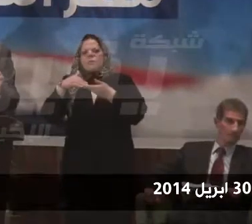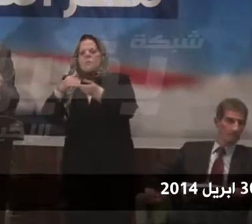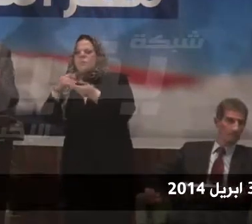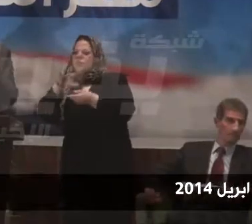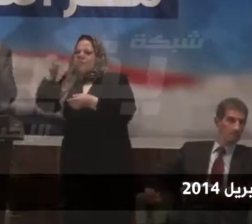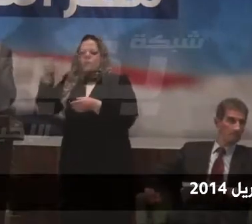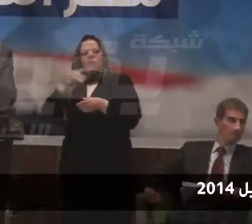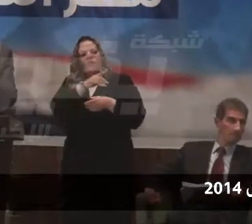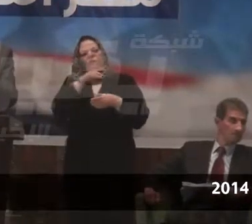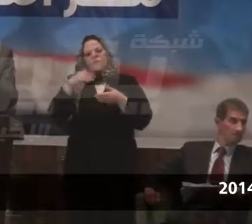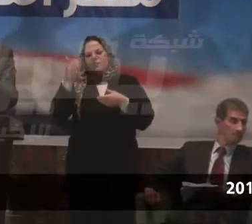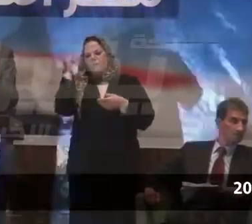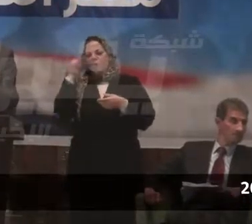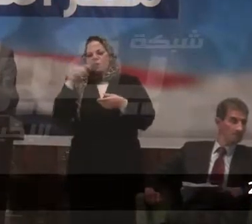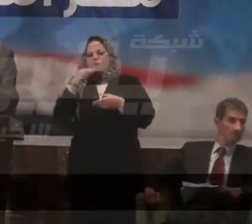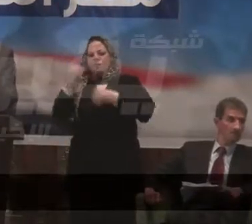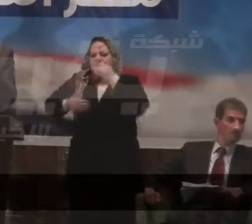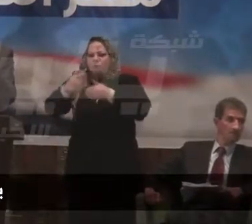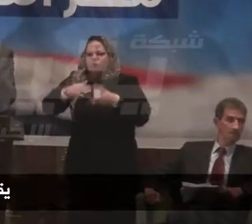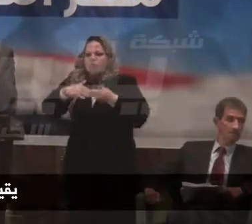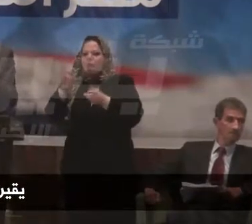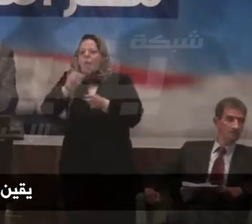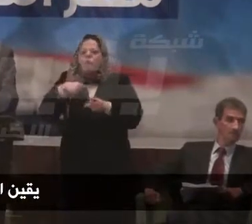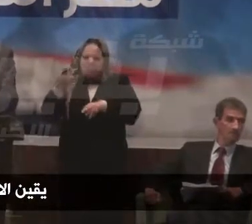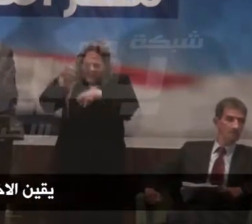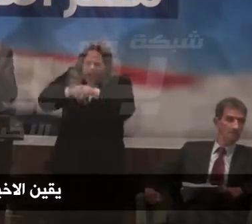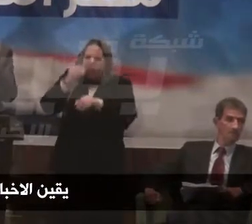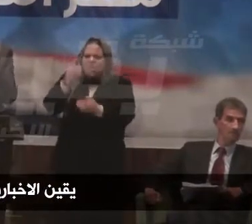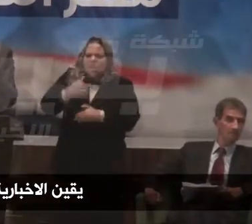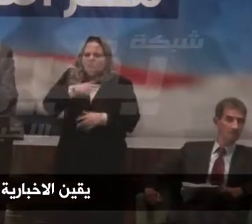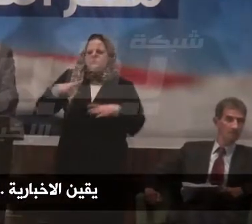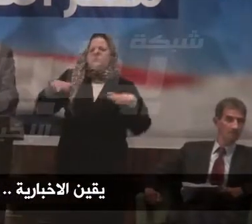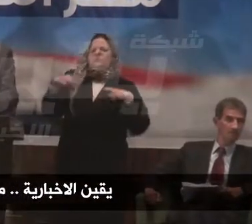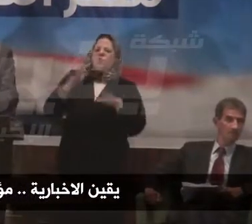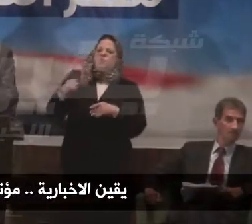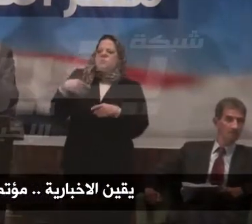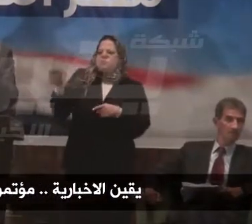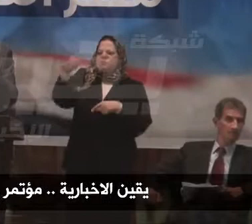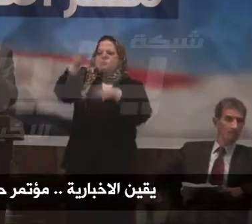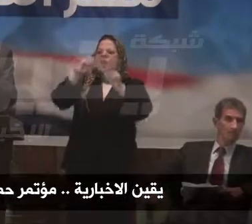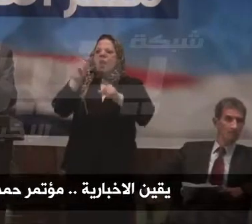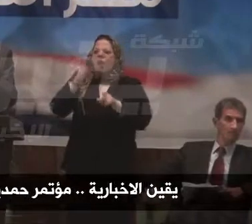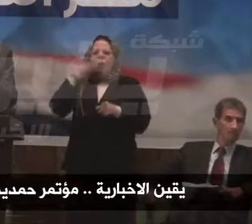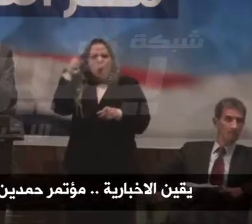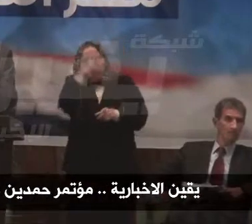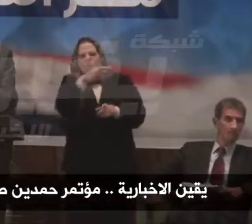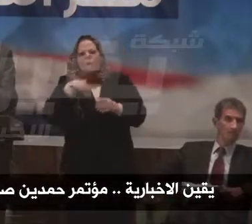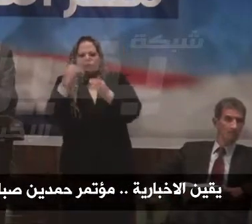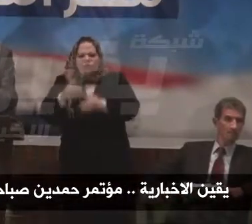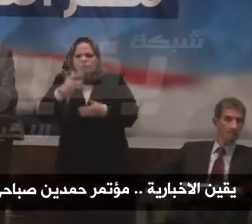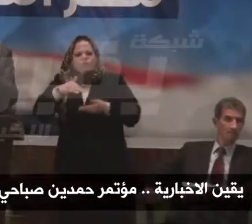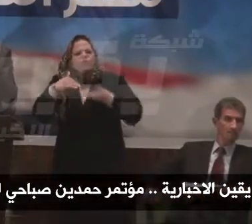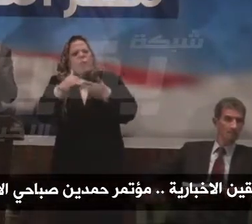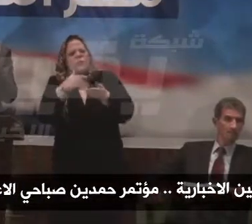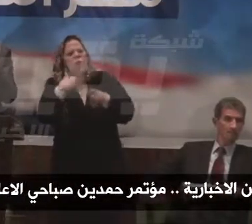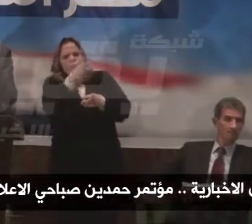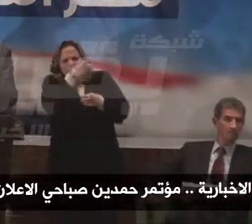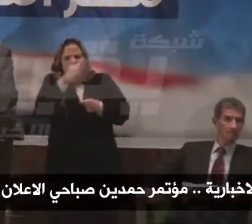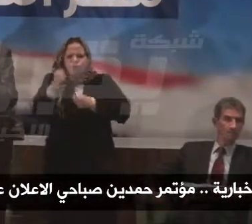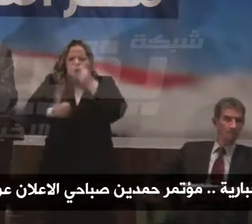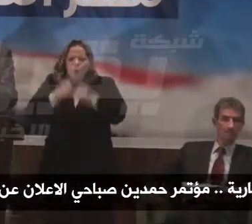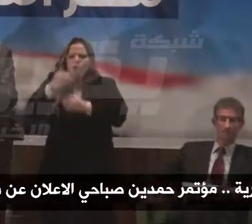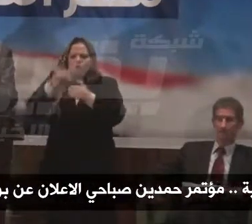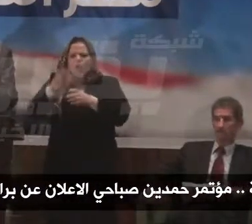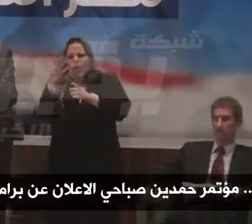الفلاحين، لازم يرجع البنك تاني، بنك للمزارعين، بنك للفلاحين يساعد على خدمتهم،